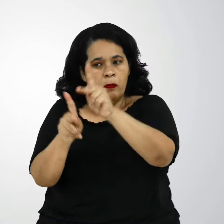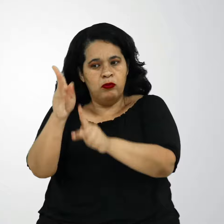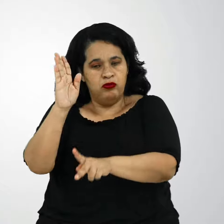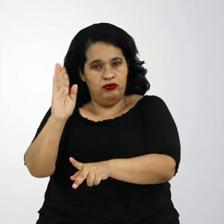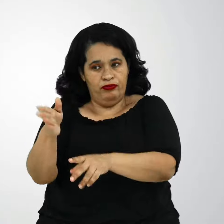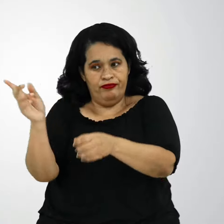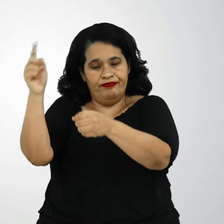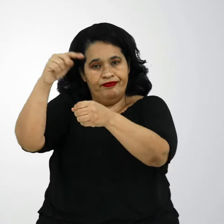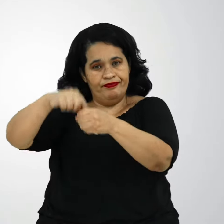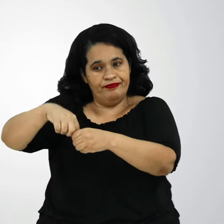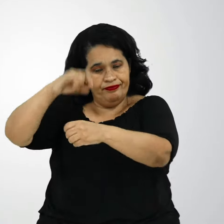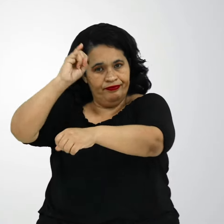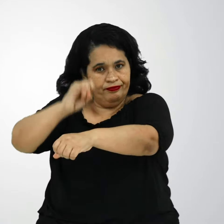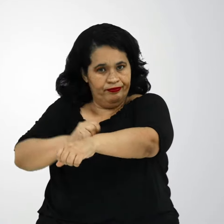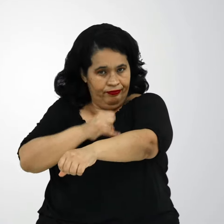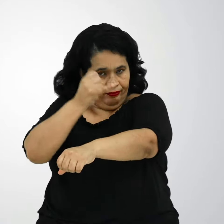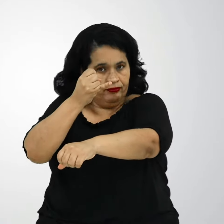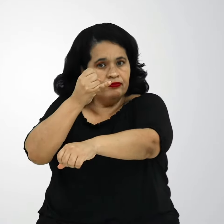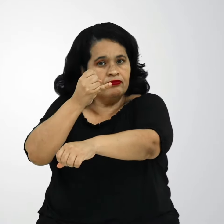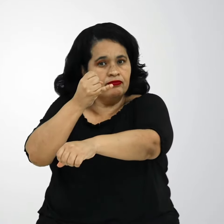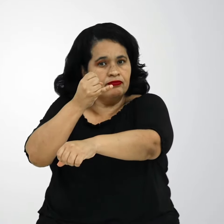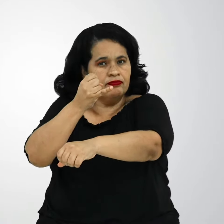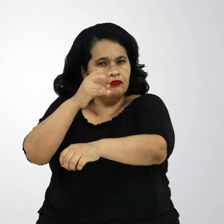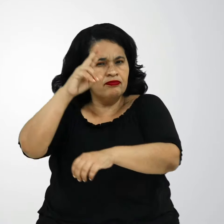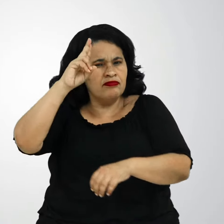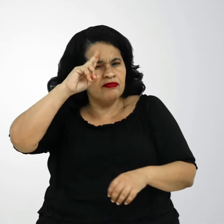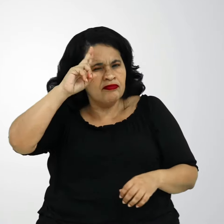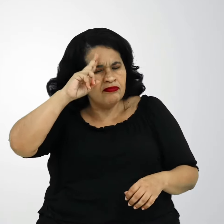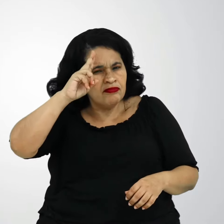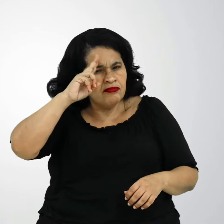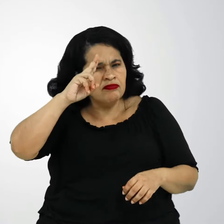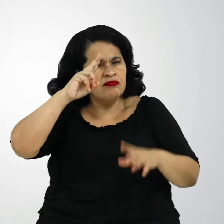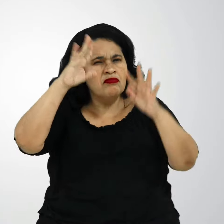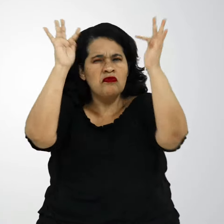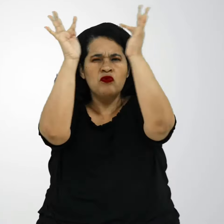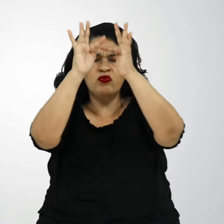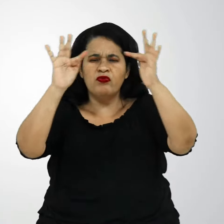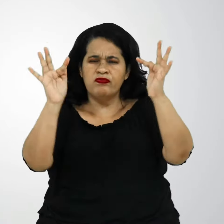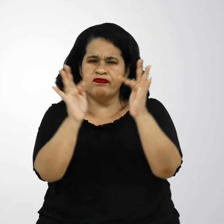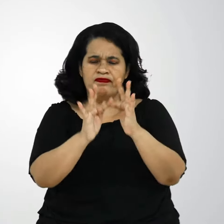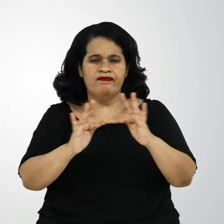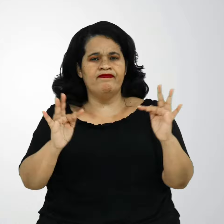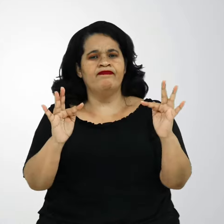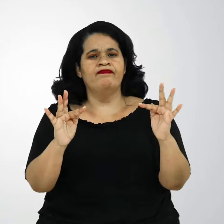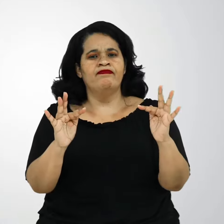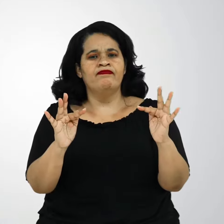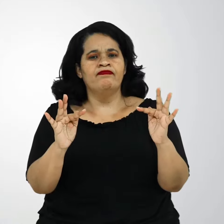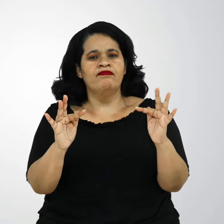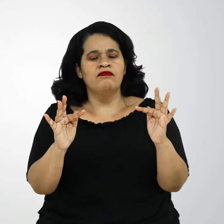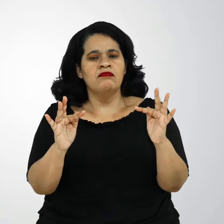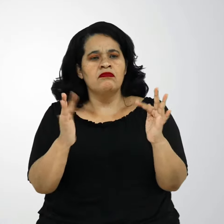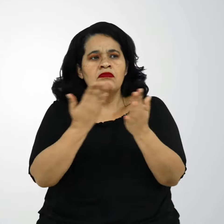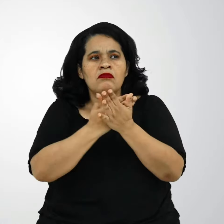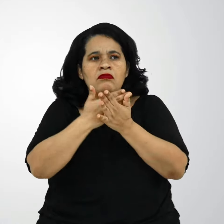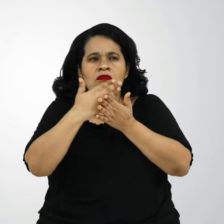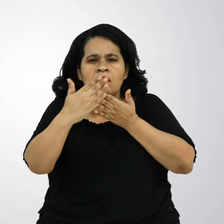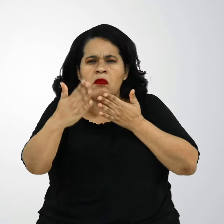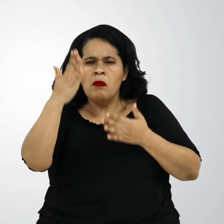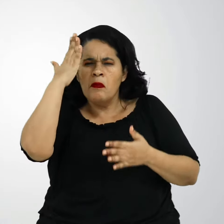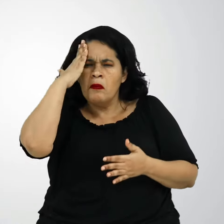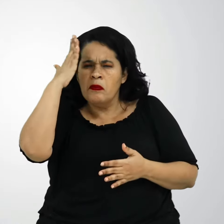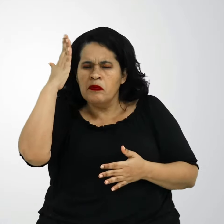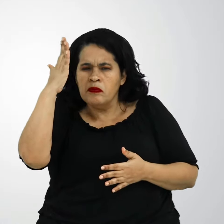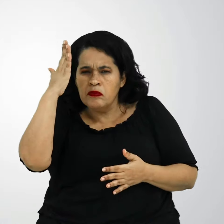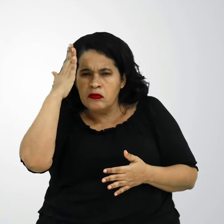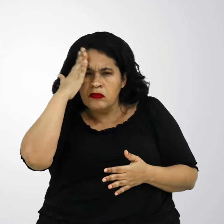ter o nosso rei. Pronto. E a nossa história, o nosso final feliz. E aí ele entende que ali concluiu o